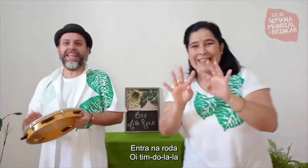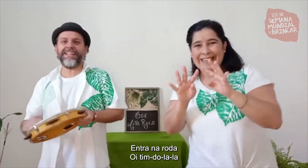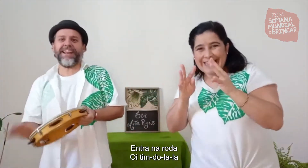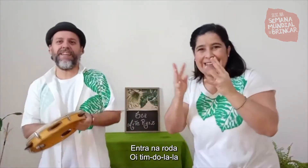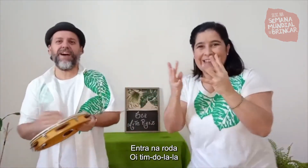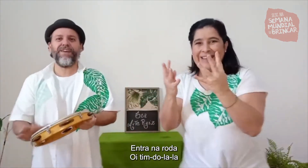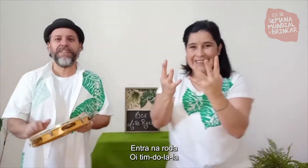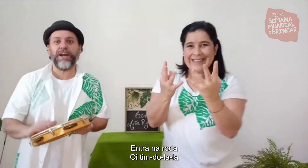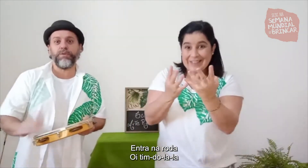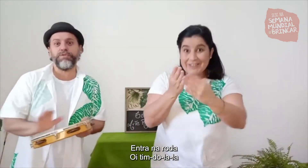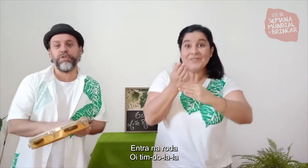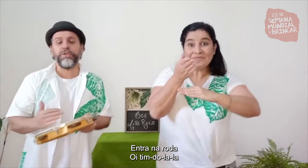entra na roda,